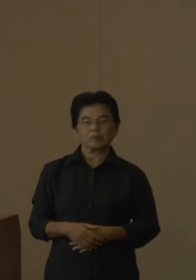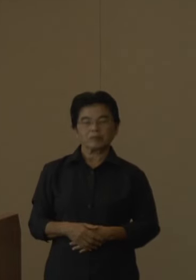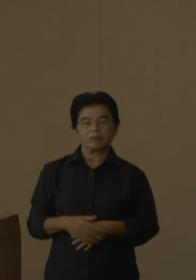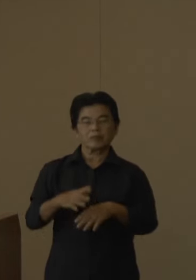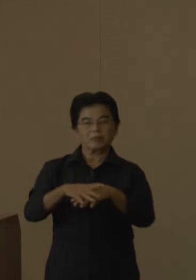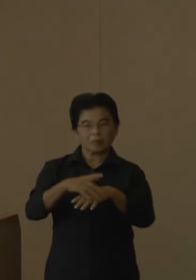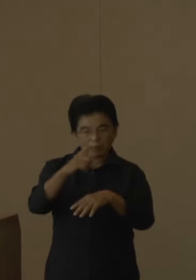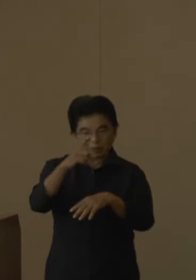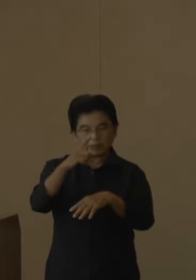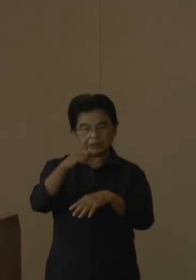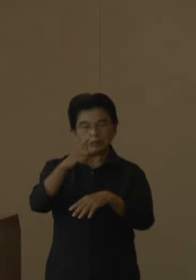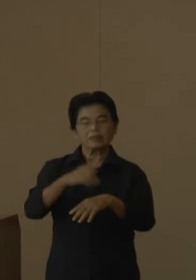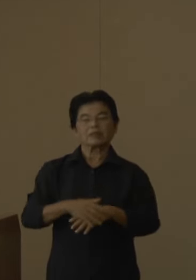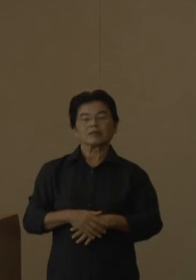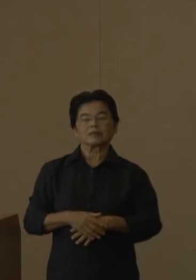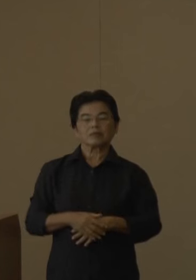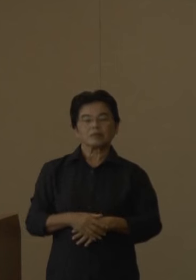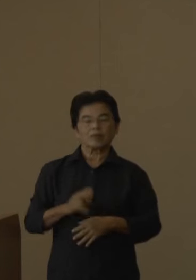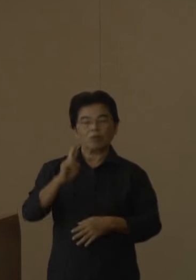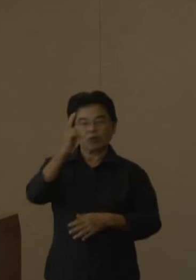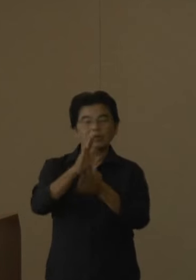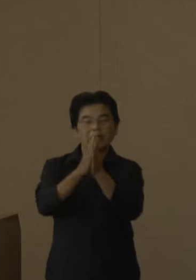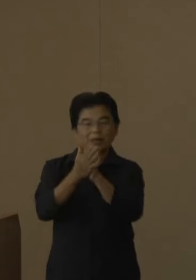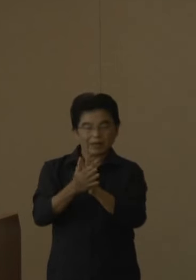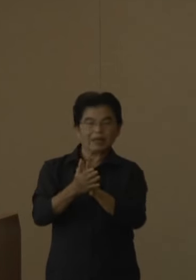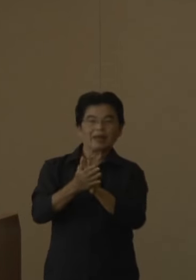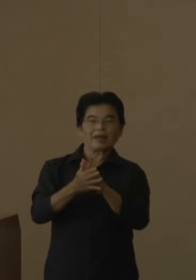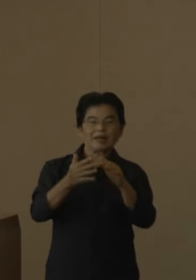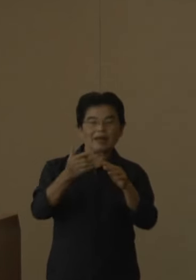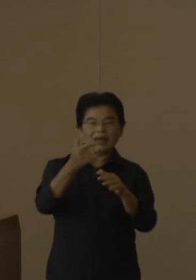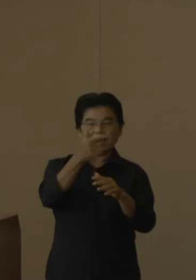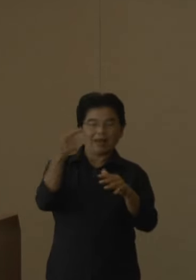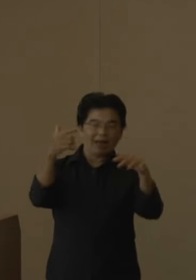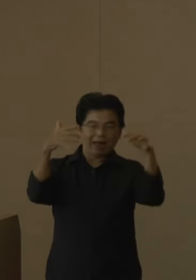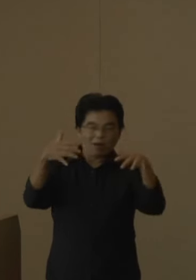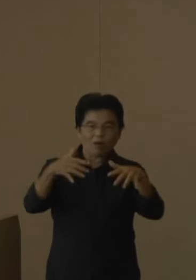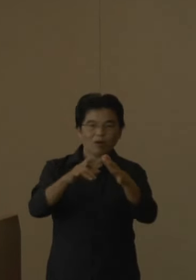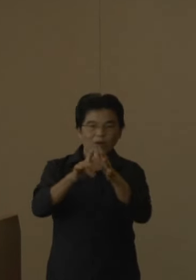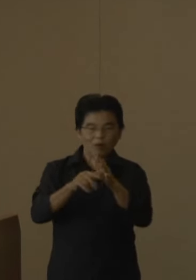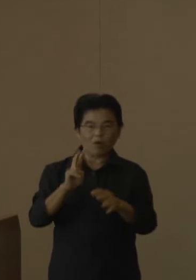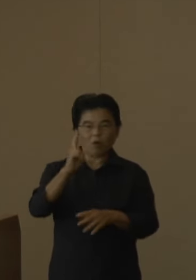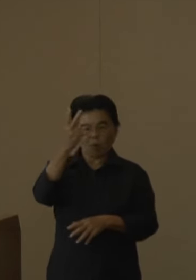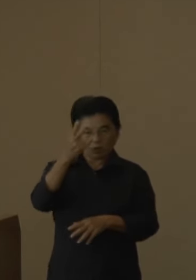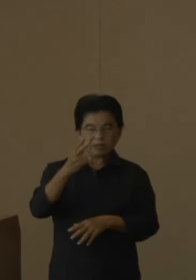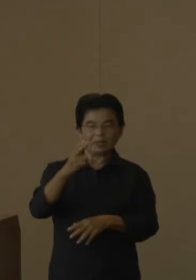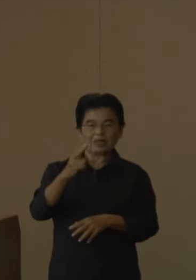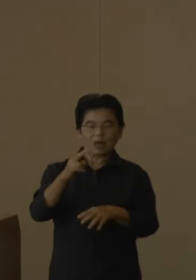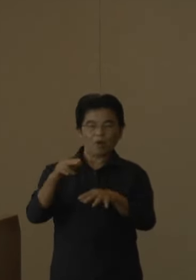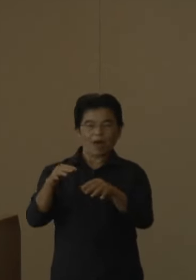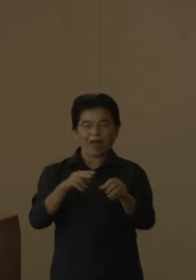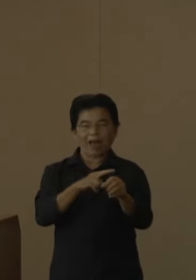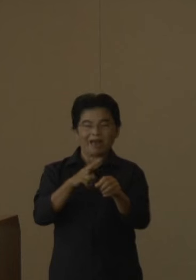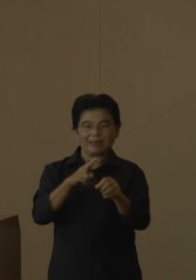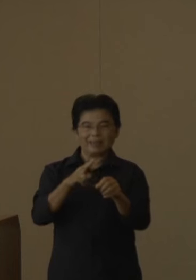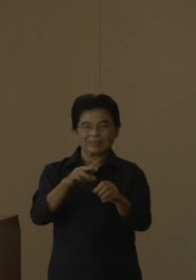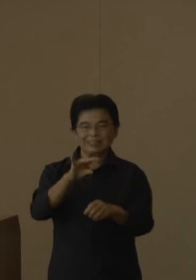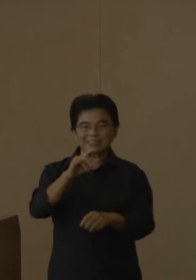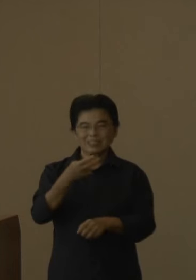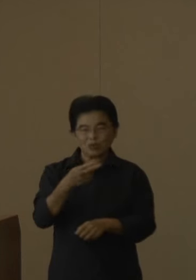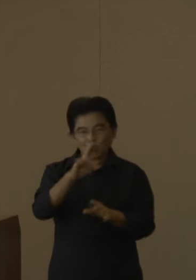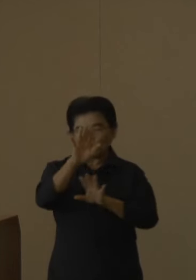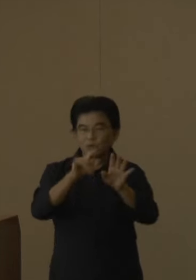まず、沖縄県では大雨の状況を踏まえ、沖縄気象台に、逐次気象状況